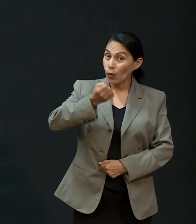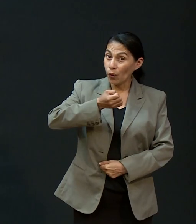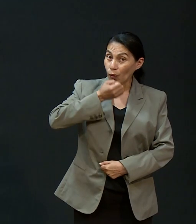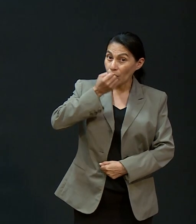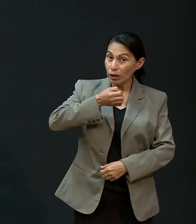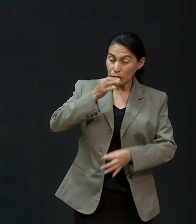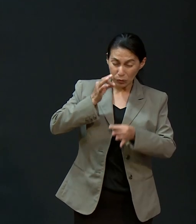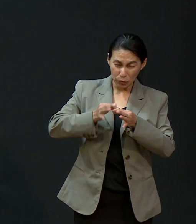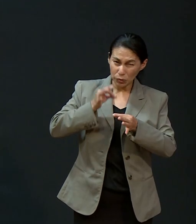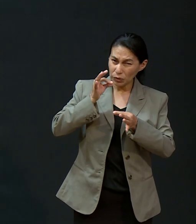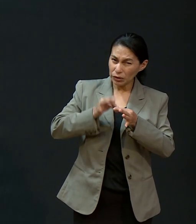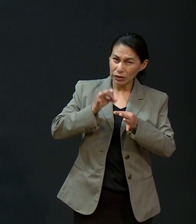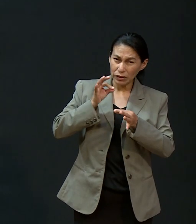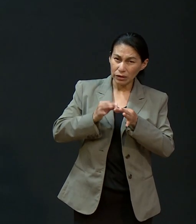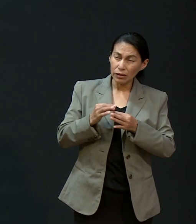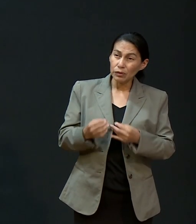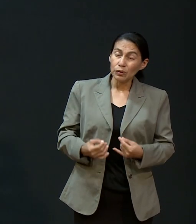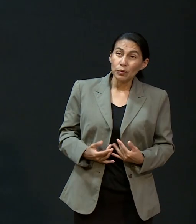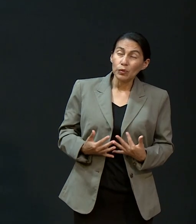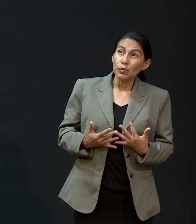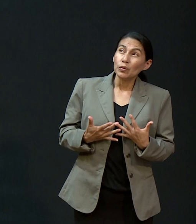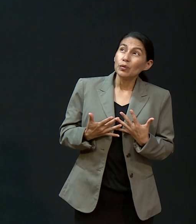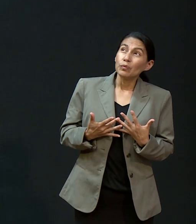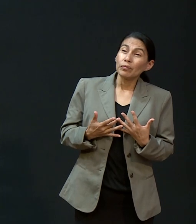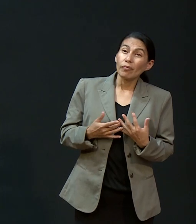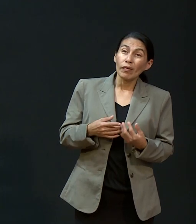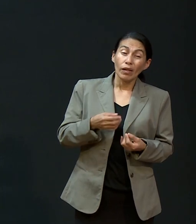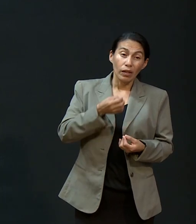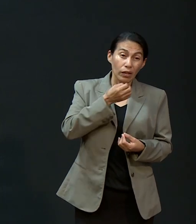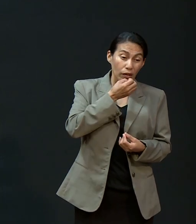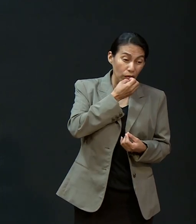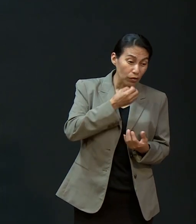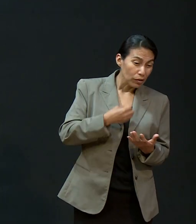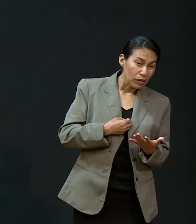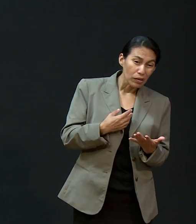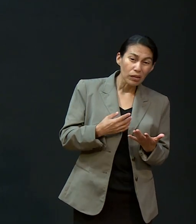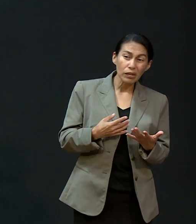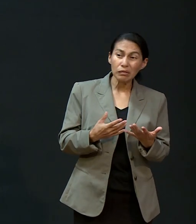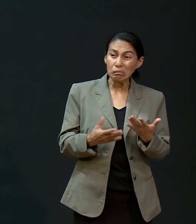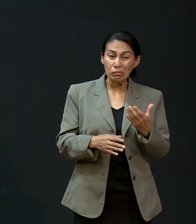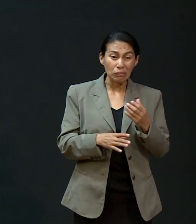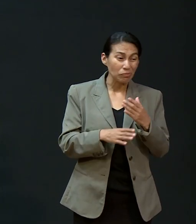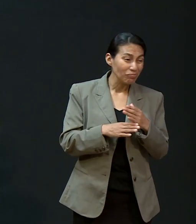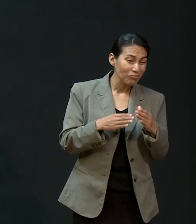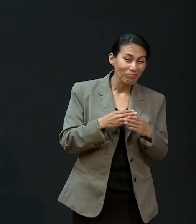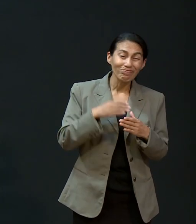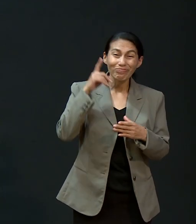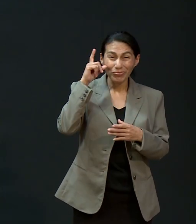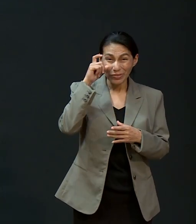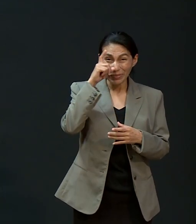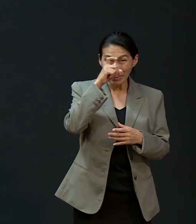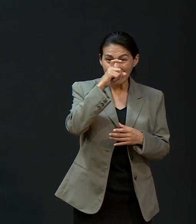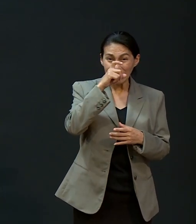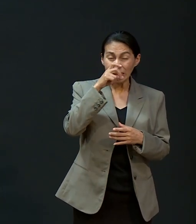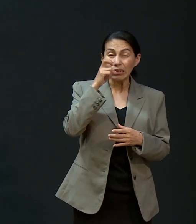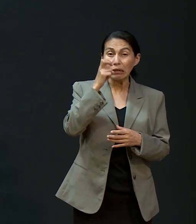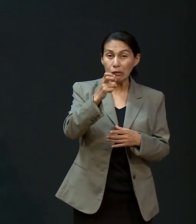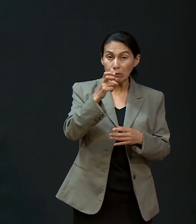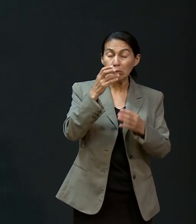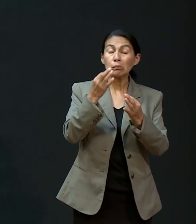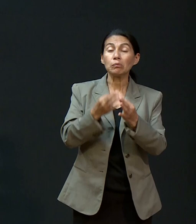Permanecer orando fervientemente, a pesar de que las circunstancias no parecen tan